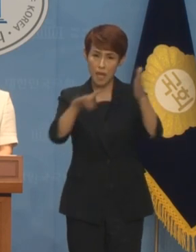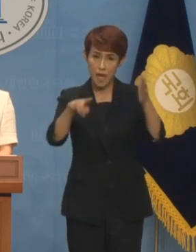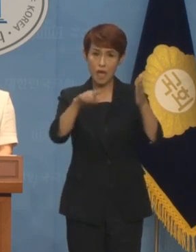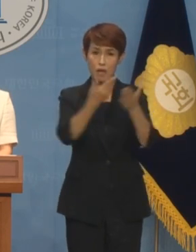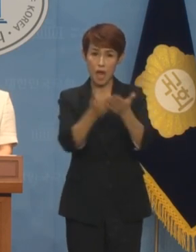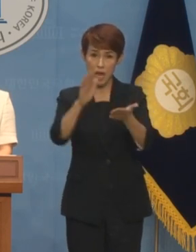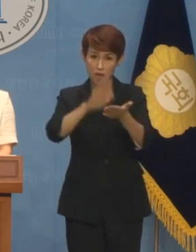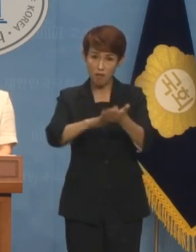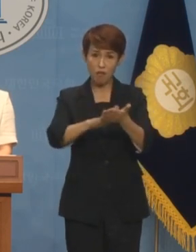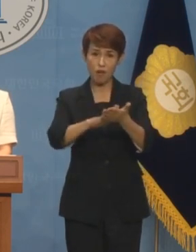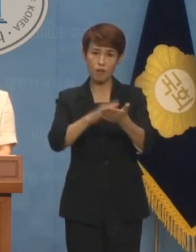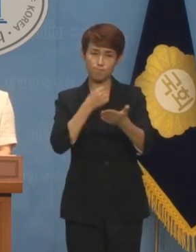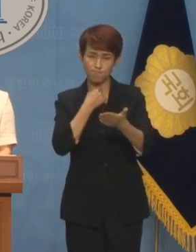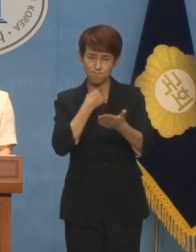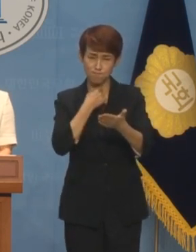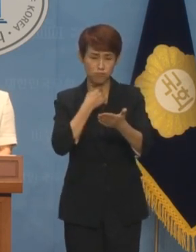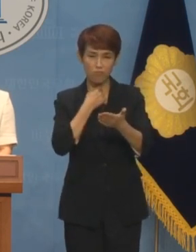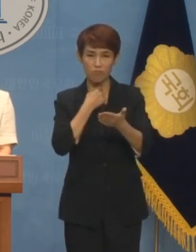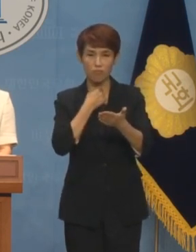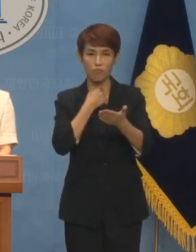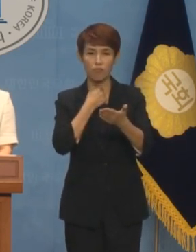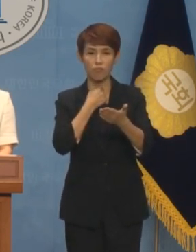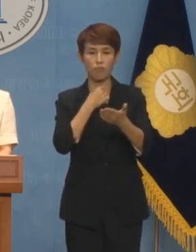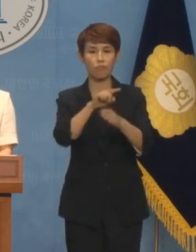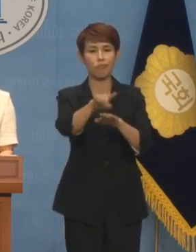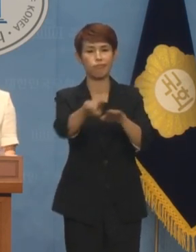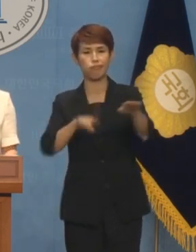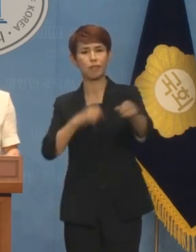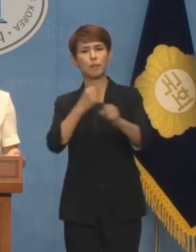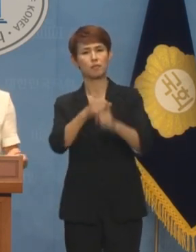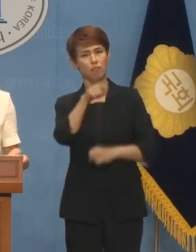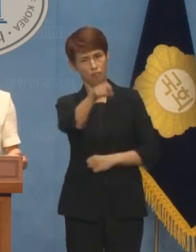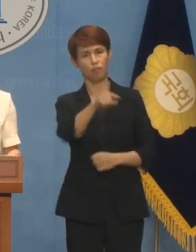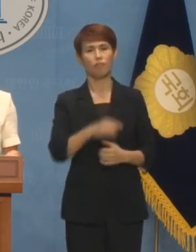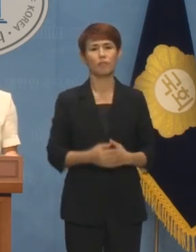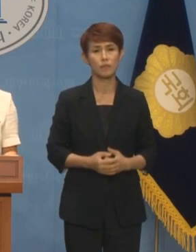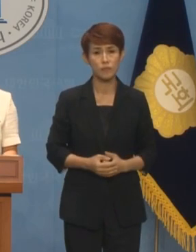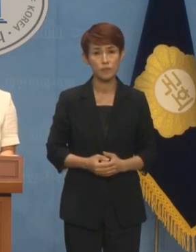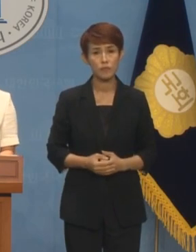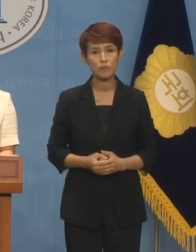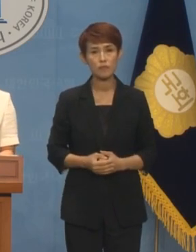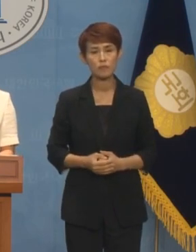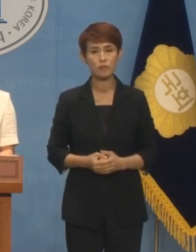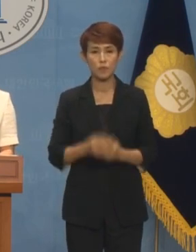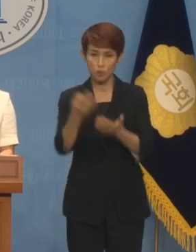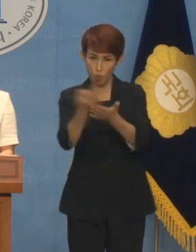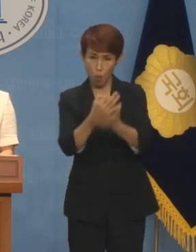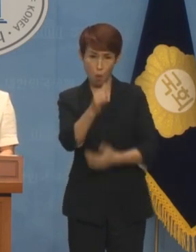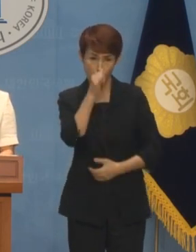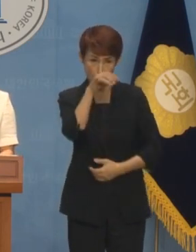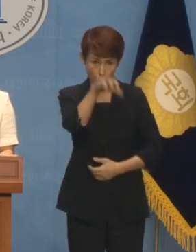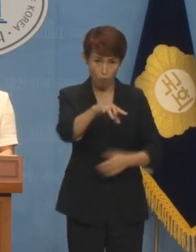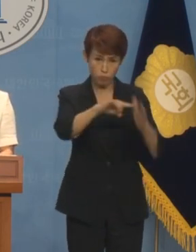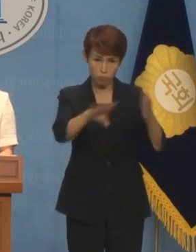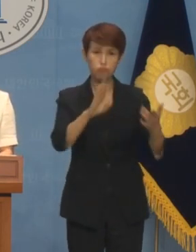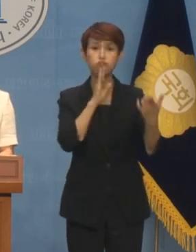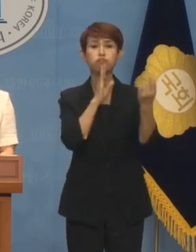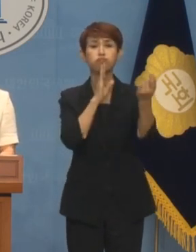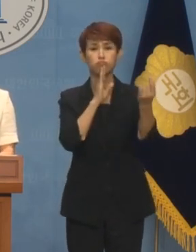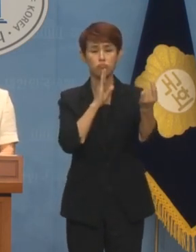수건을 무산시키는 퇴행적 정책입니다. 소득이 있는 곳에 세금이